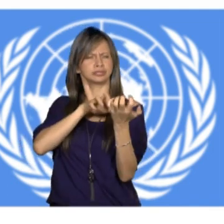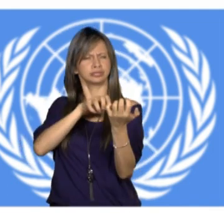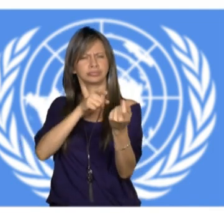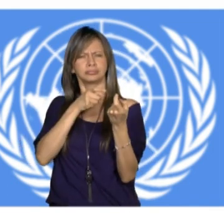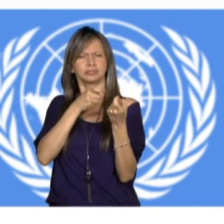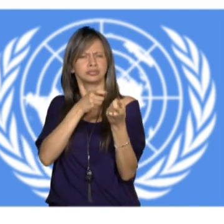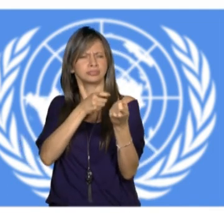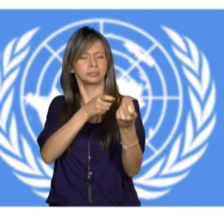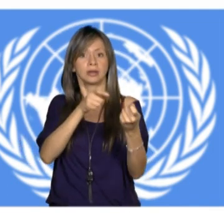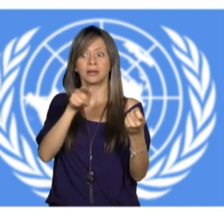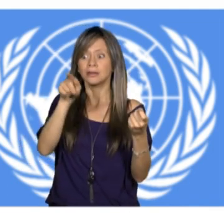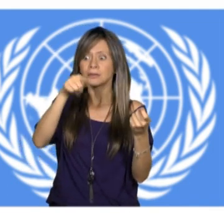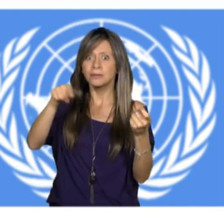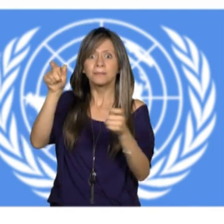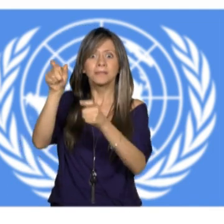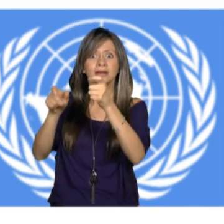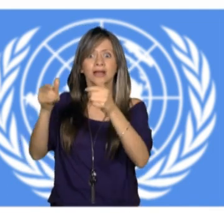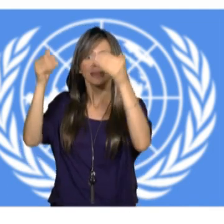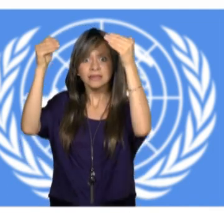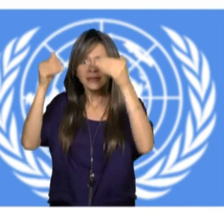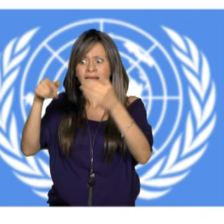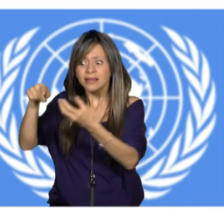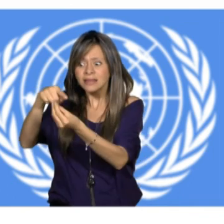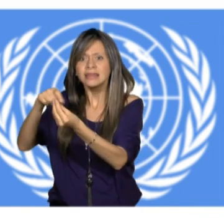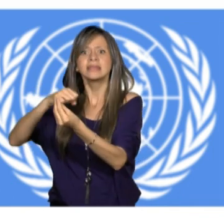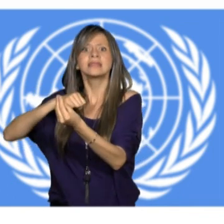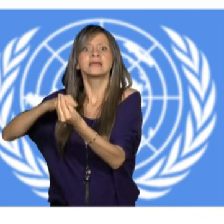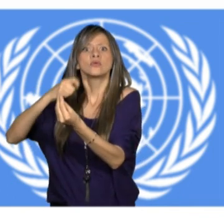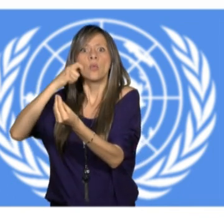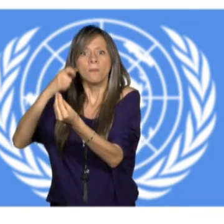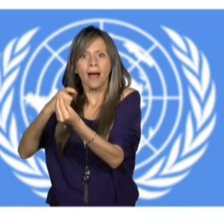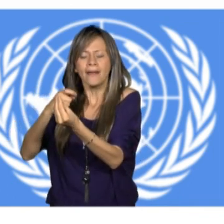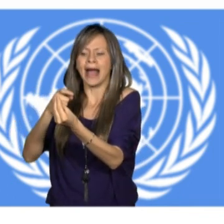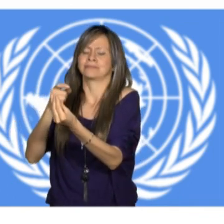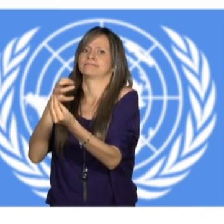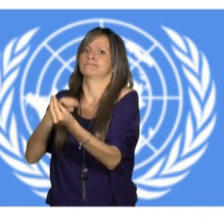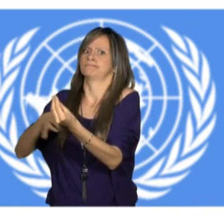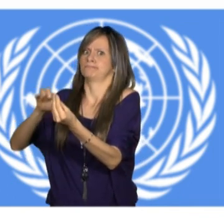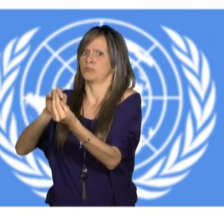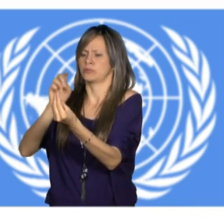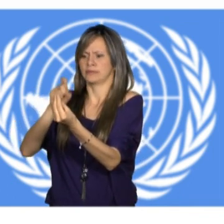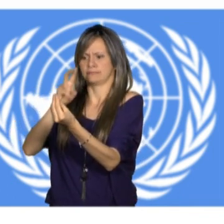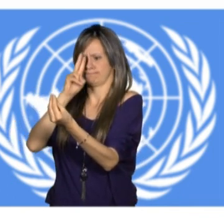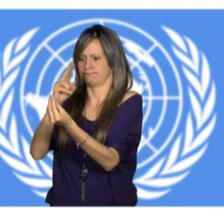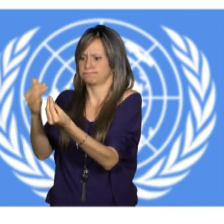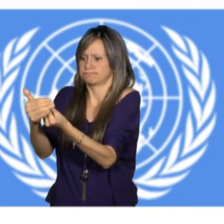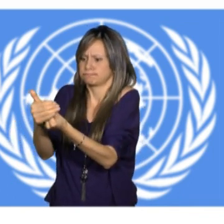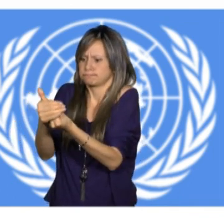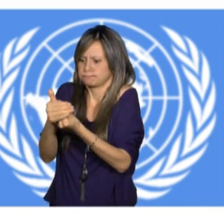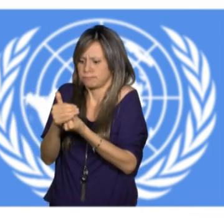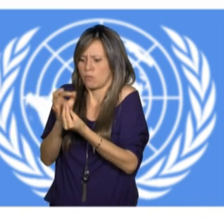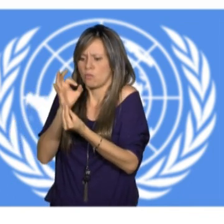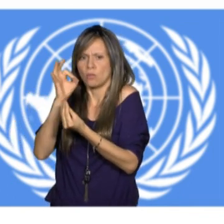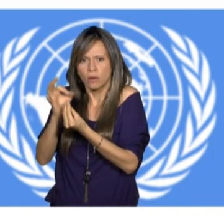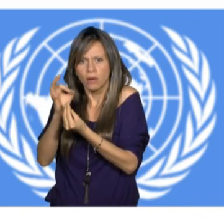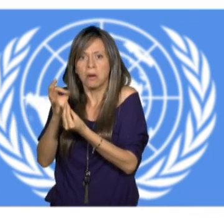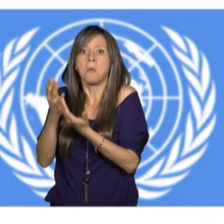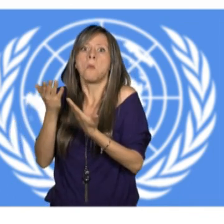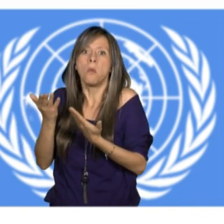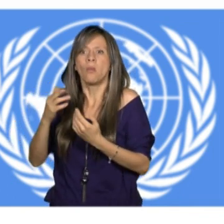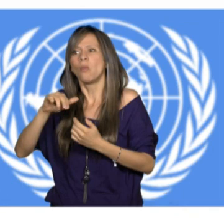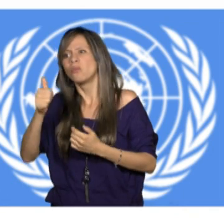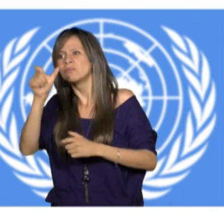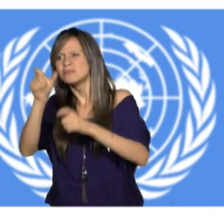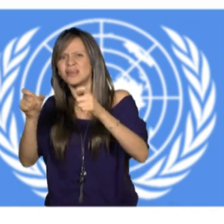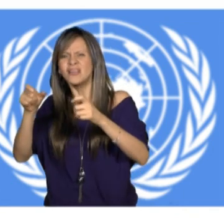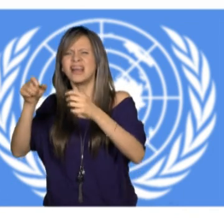armados y la ocupación extranjera, es indispensable que se den condiciones de paz y seguridad basadas en